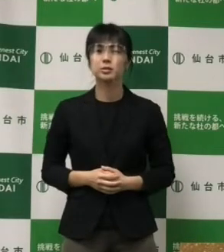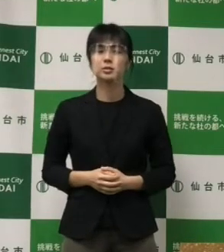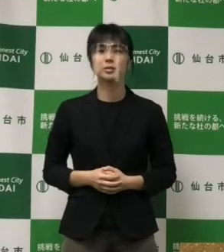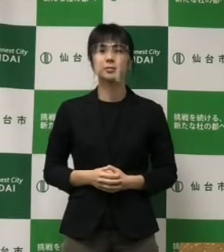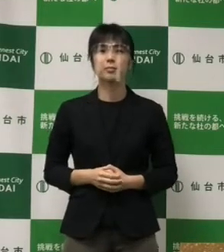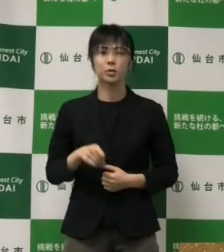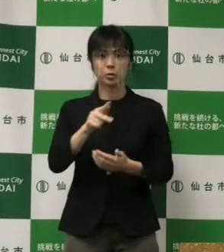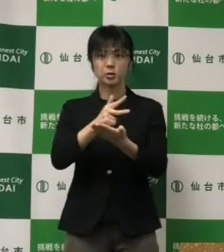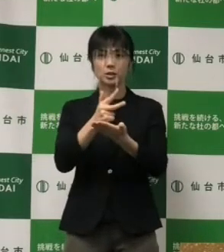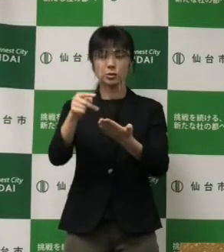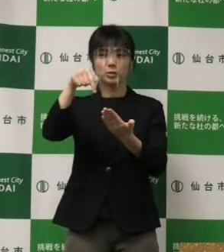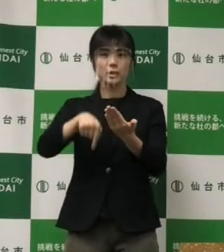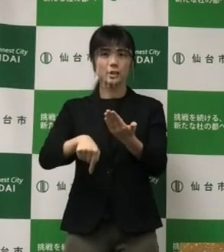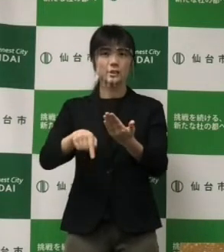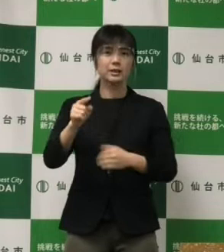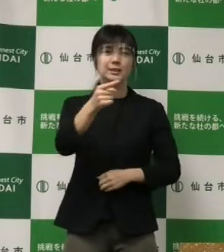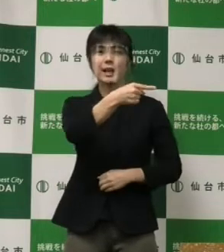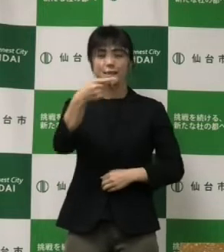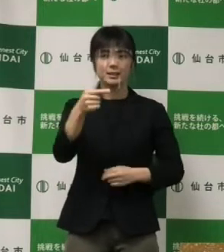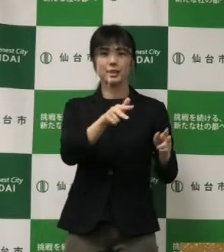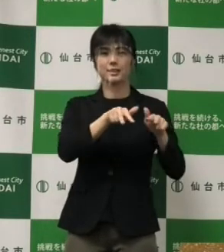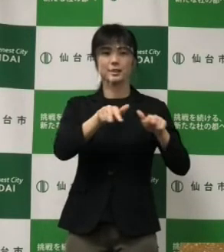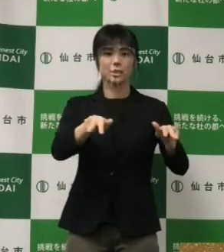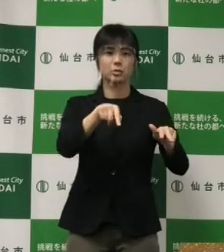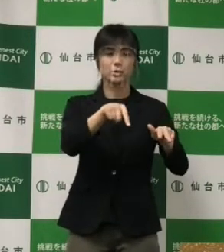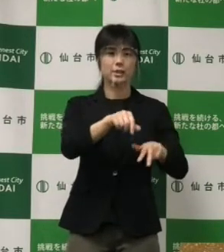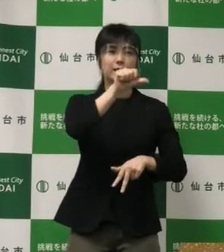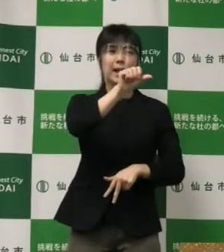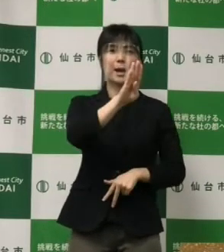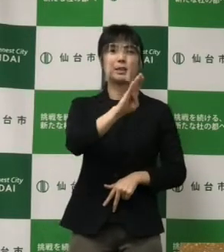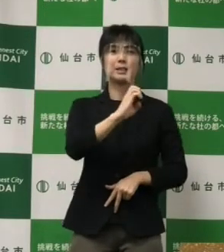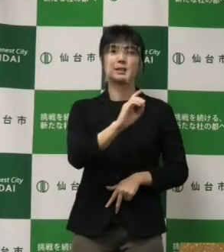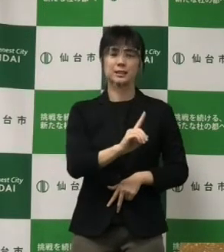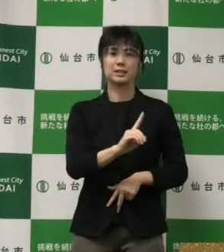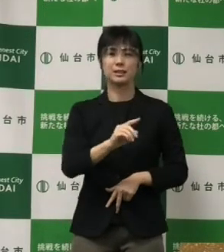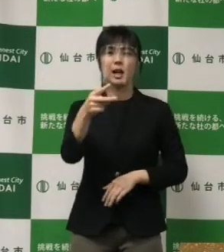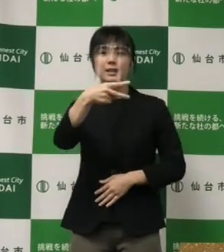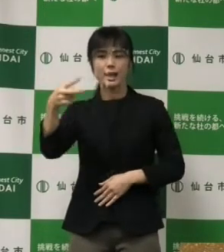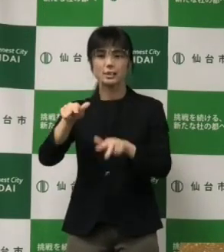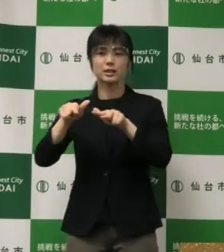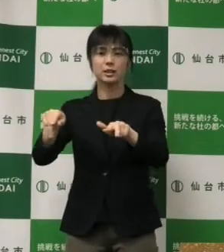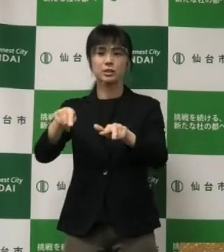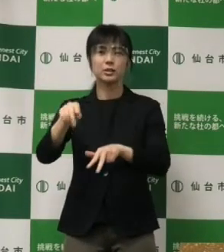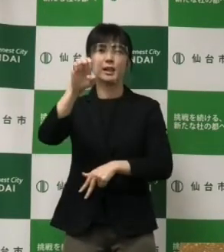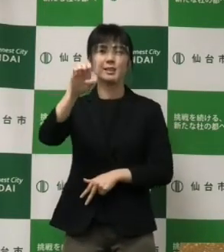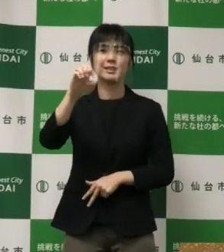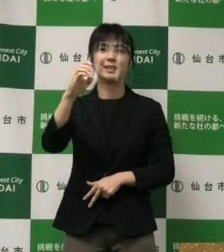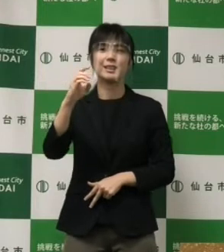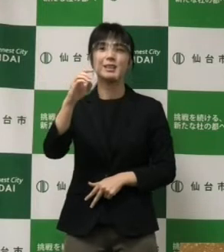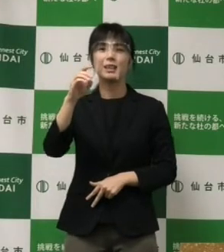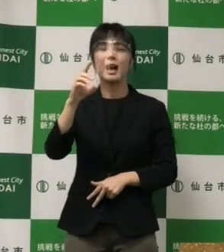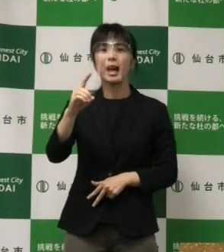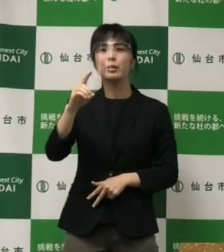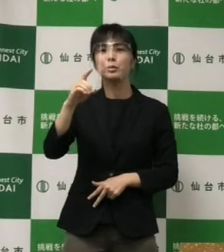、こちらに第1弾施策では A、B、C、D、第2弾施策では E、F、G、H と、い